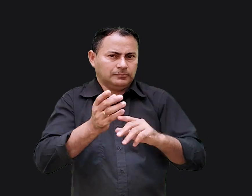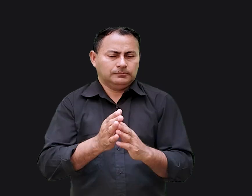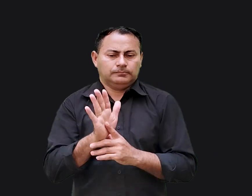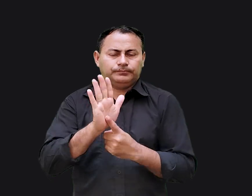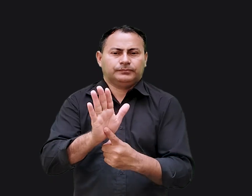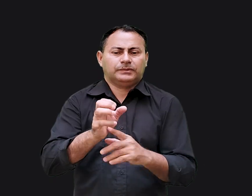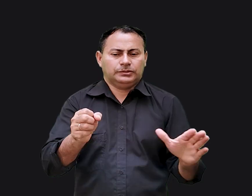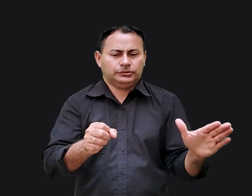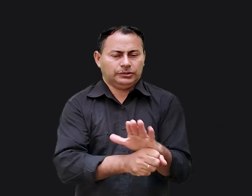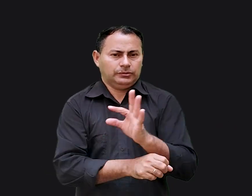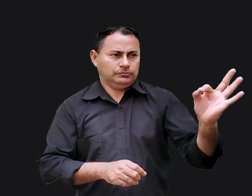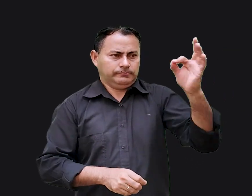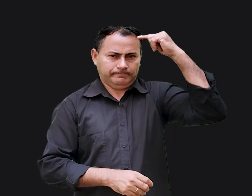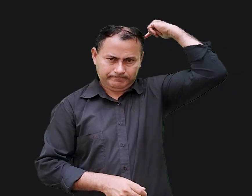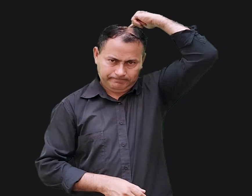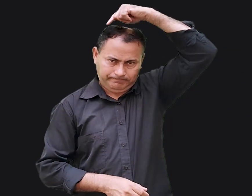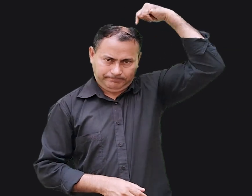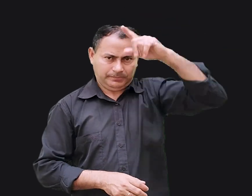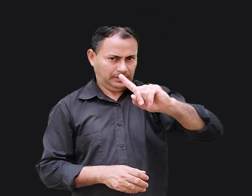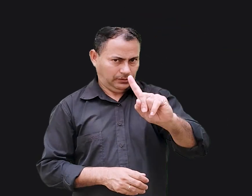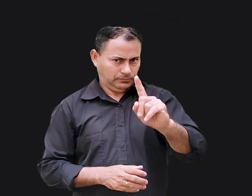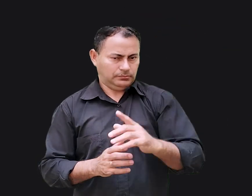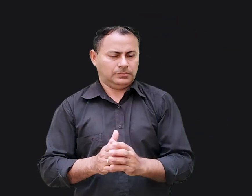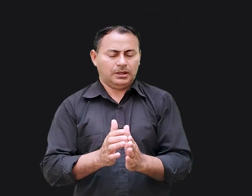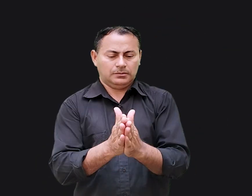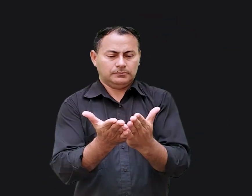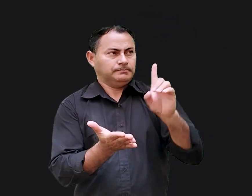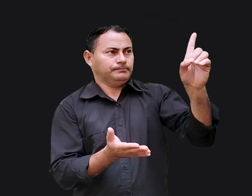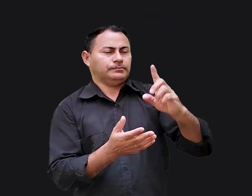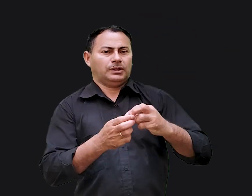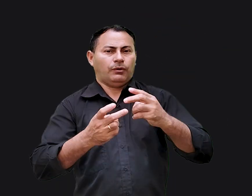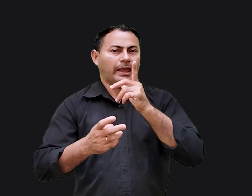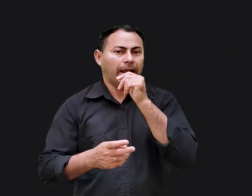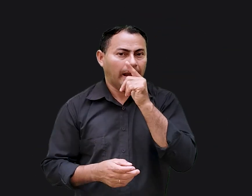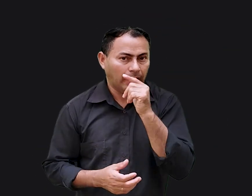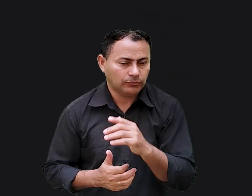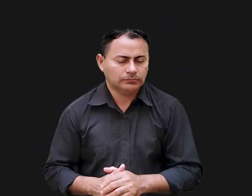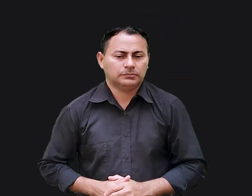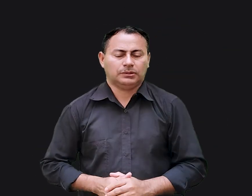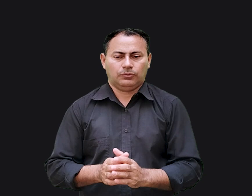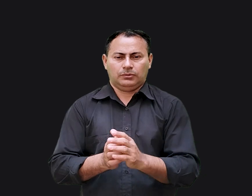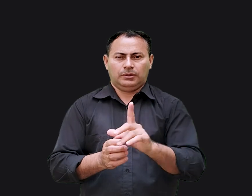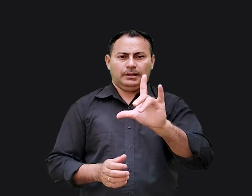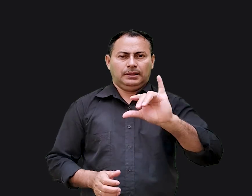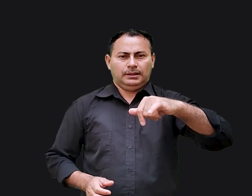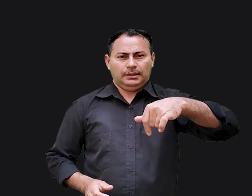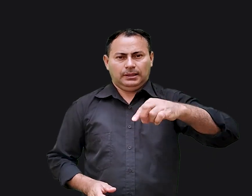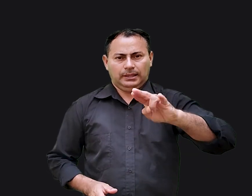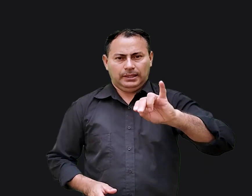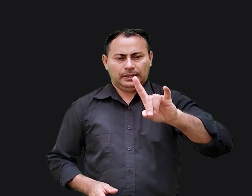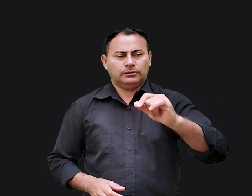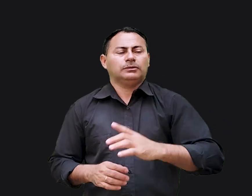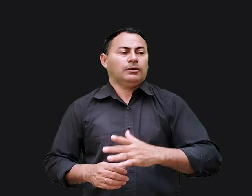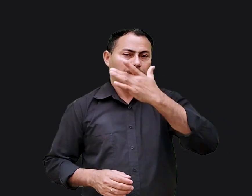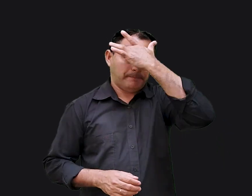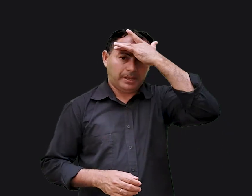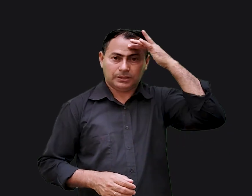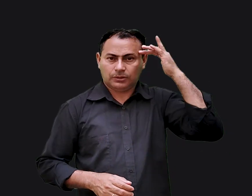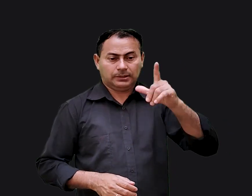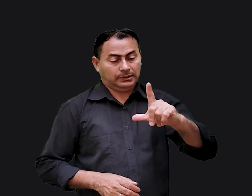com a expressão cheio do Espírito. O Espírito não é água, ele não é um líquido, ele é uma pessoa. Ou você o tem